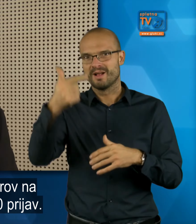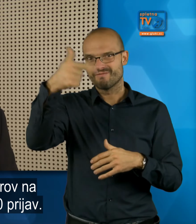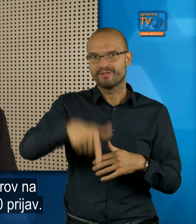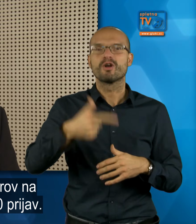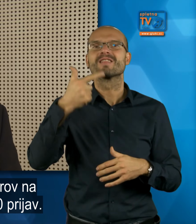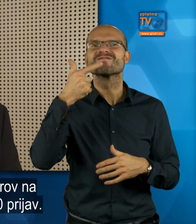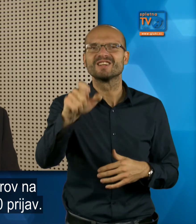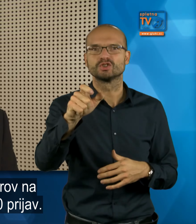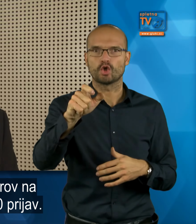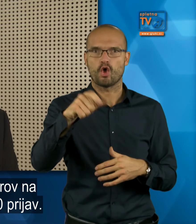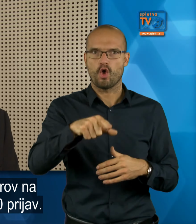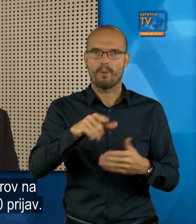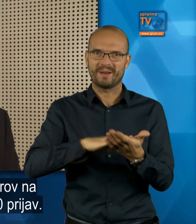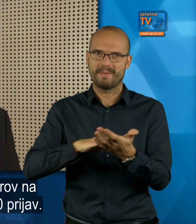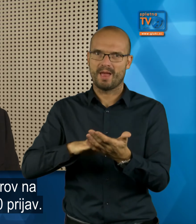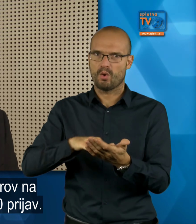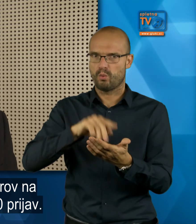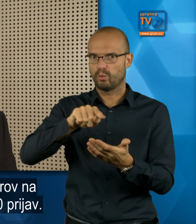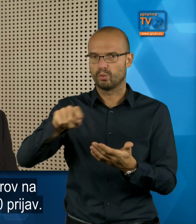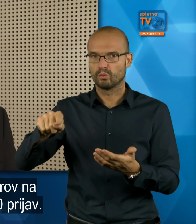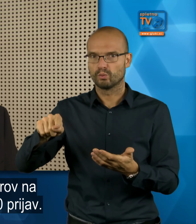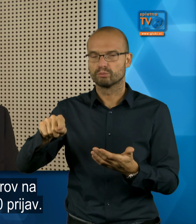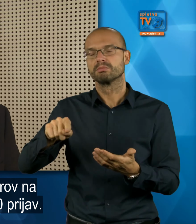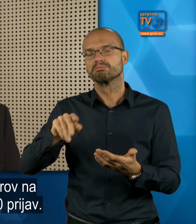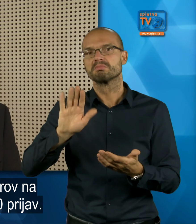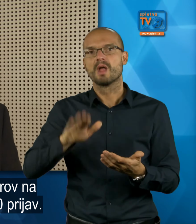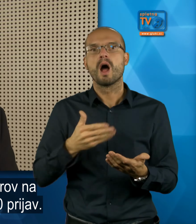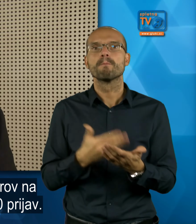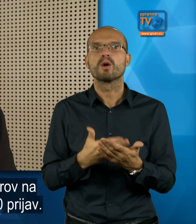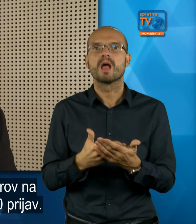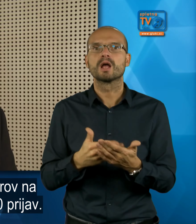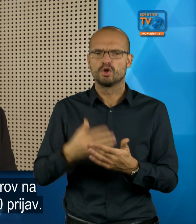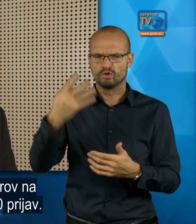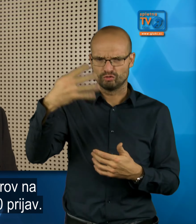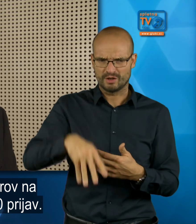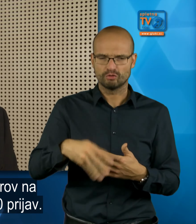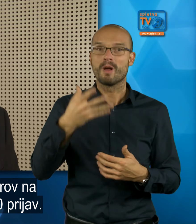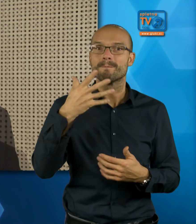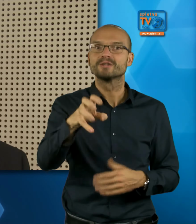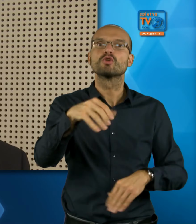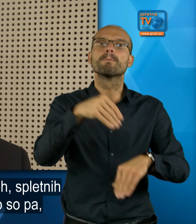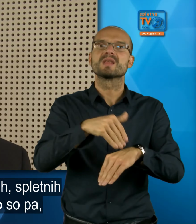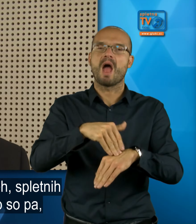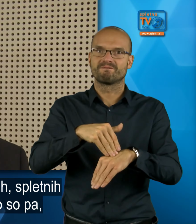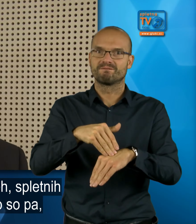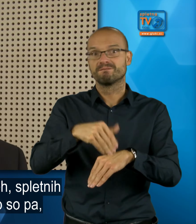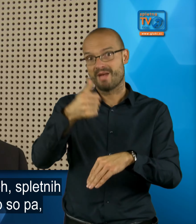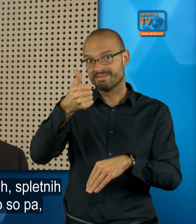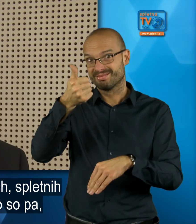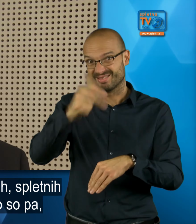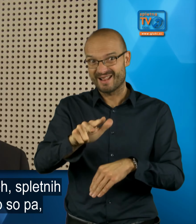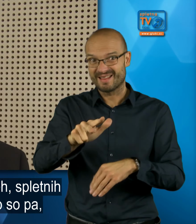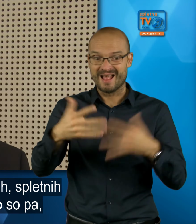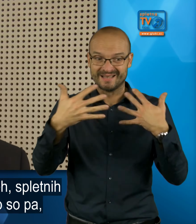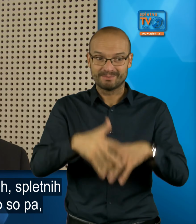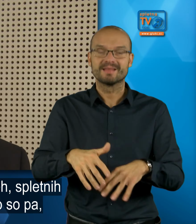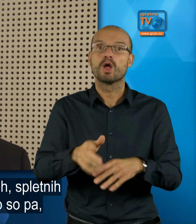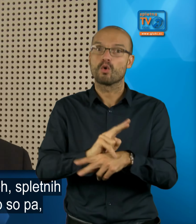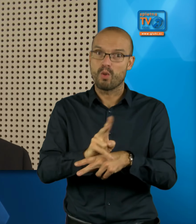2200 incidentov oziroma tam nekje okrog na podlagi 4500 prijav. Tako da 1/3 je teh spletnih